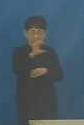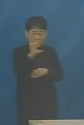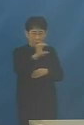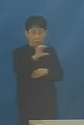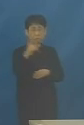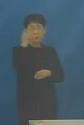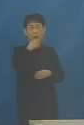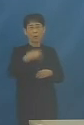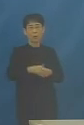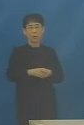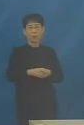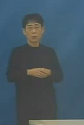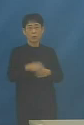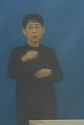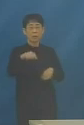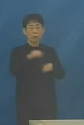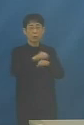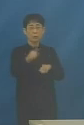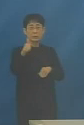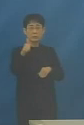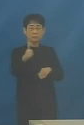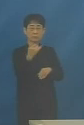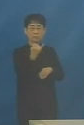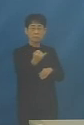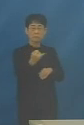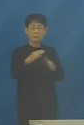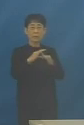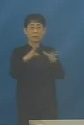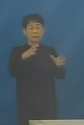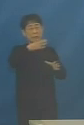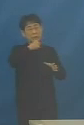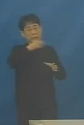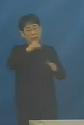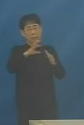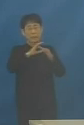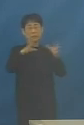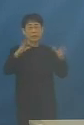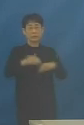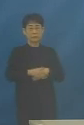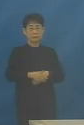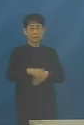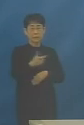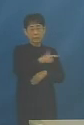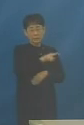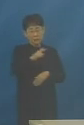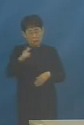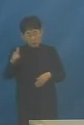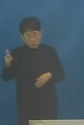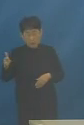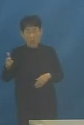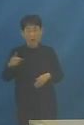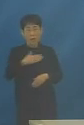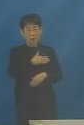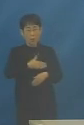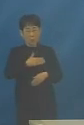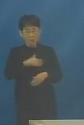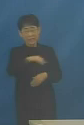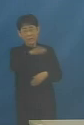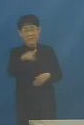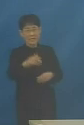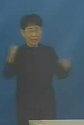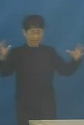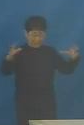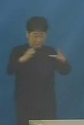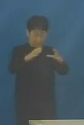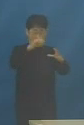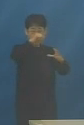あえて性別もを問わないし年齢も問わないでいろんな方々いろんな思いで集まってもらったらいいんじゃないかなと思って